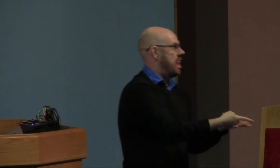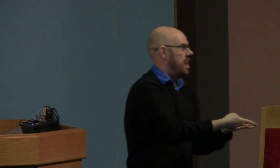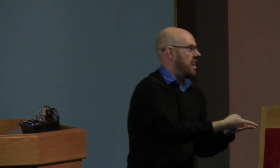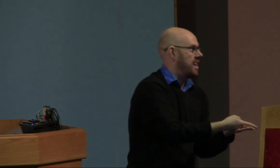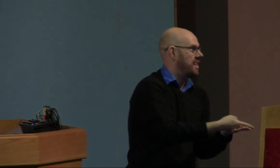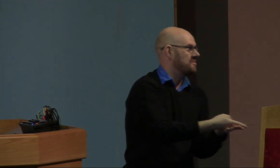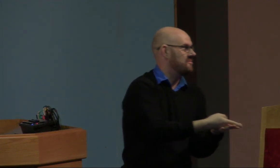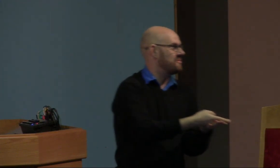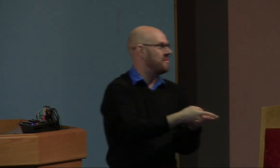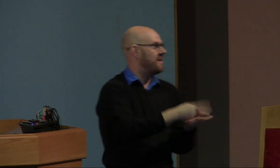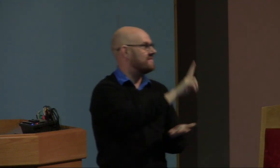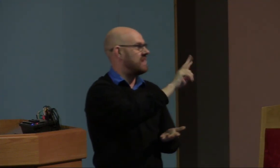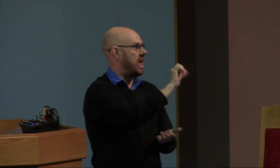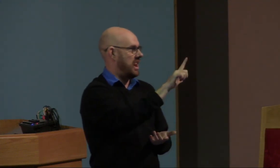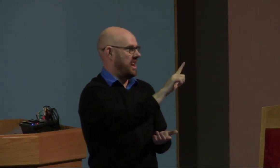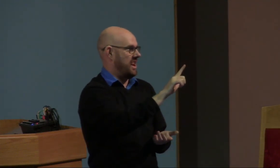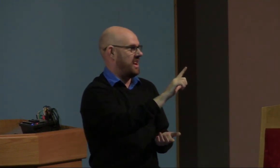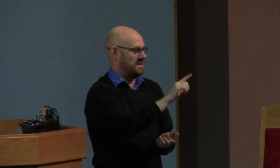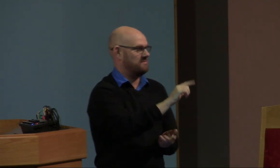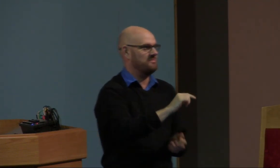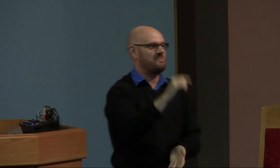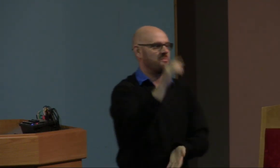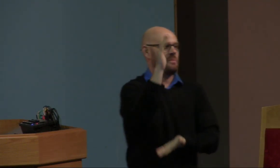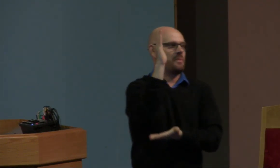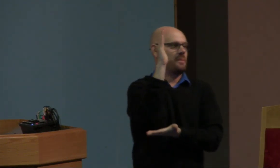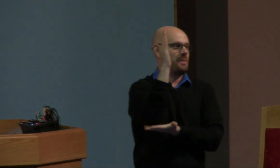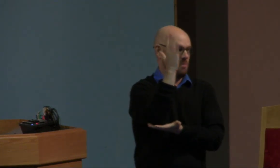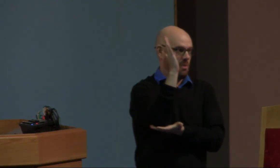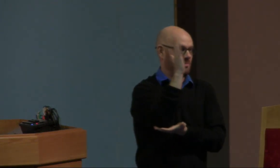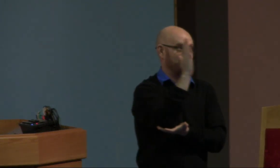So dit is soos 'n boom wat val. 'n